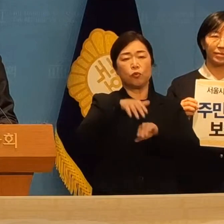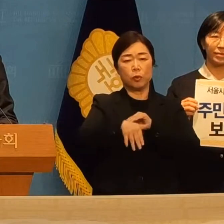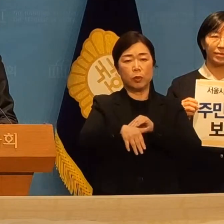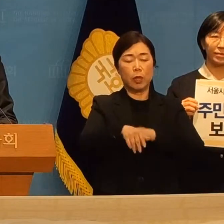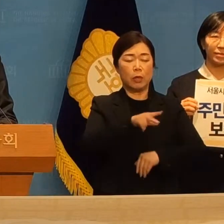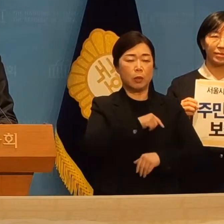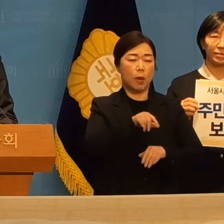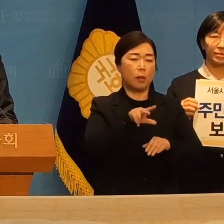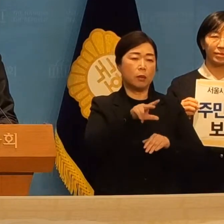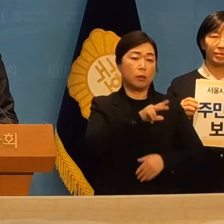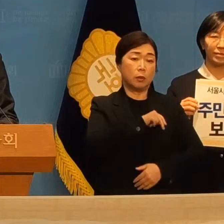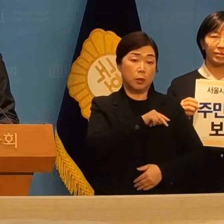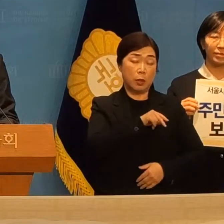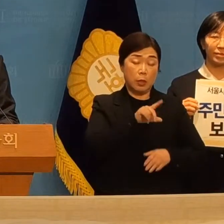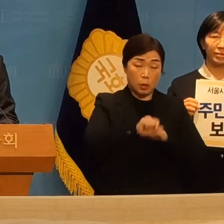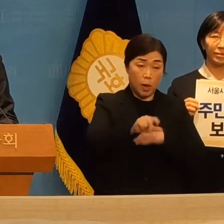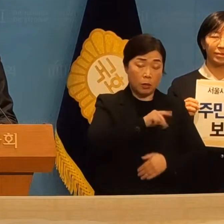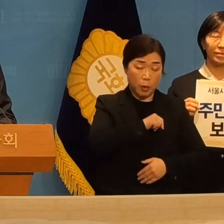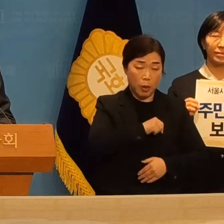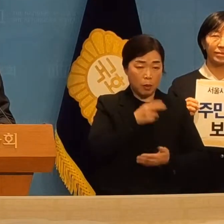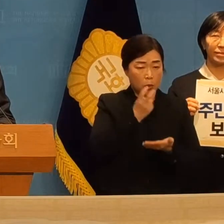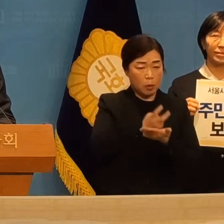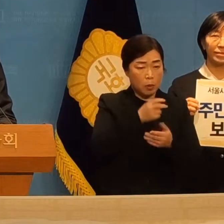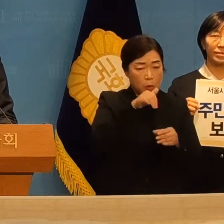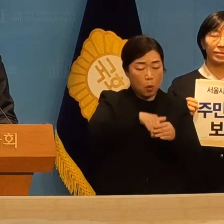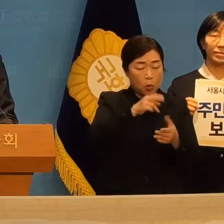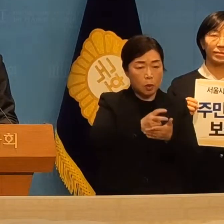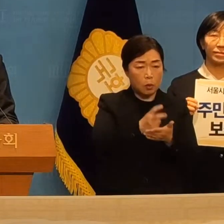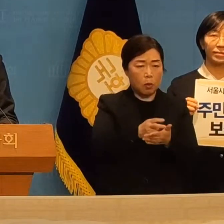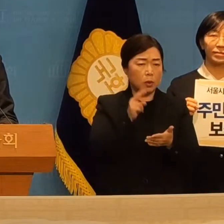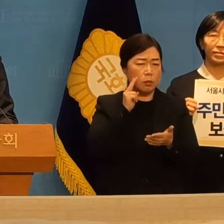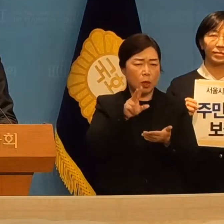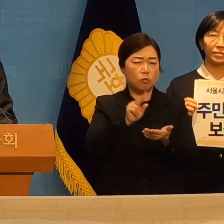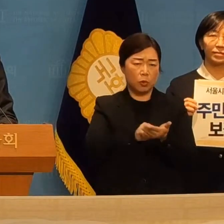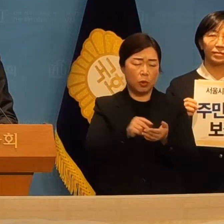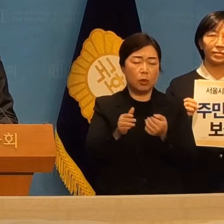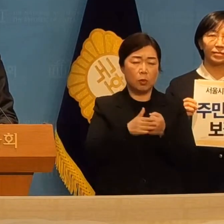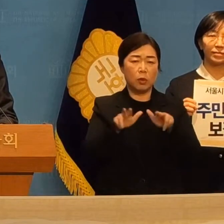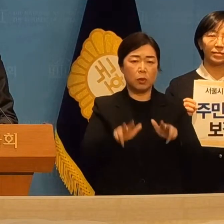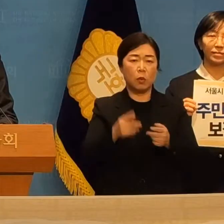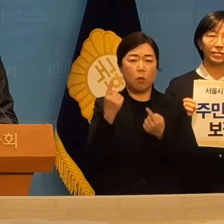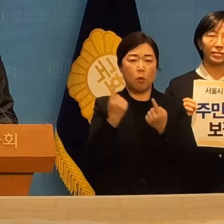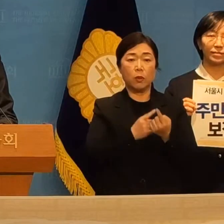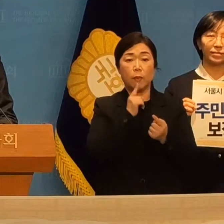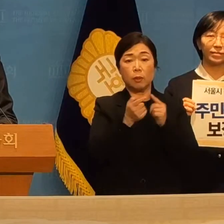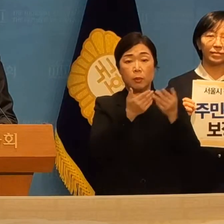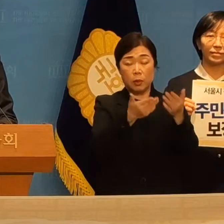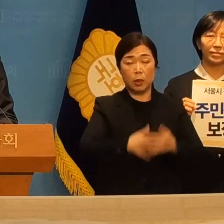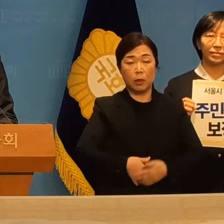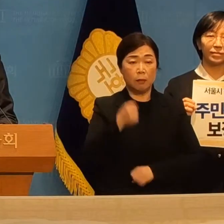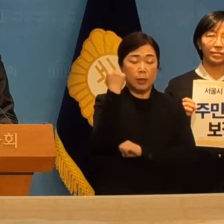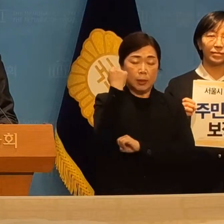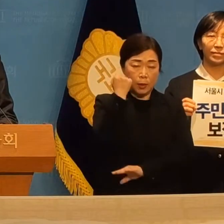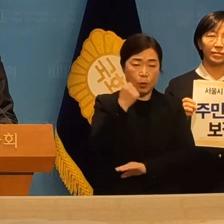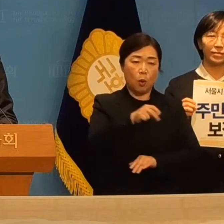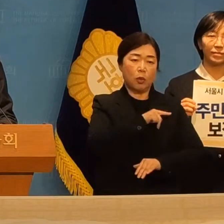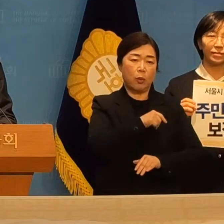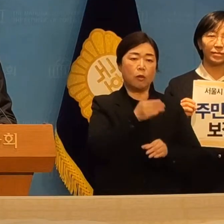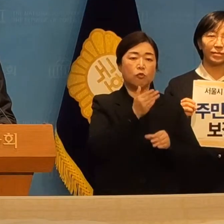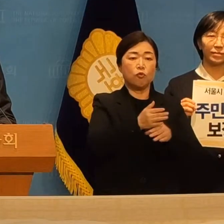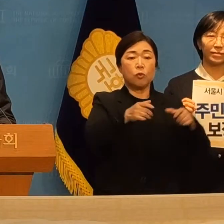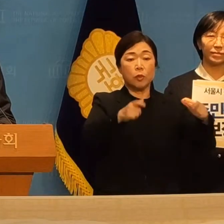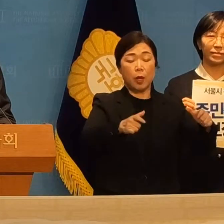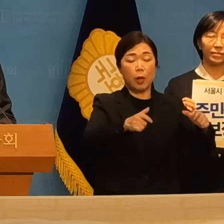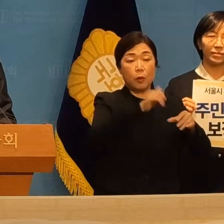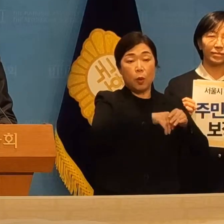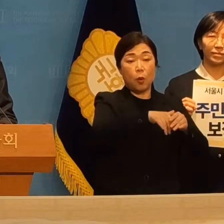지방의회 선거제도가 또다시 심각한 위기를 맞고 있어 이 자리에 섰습니다. 먼저 기초의회 중대선거구제를